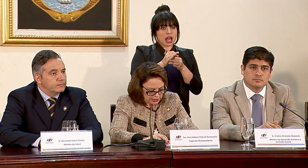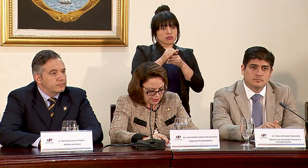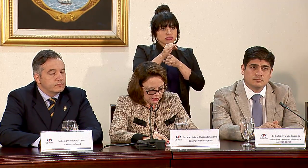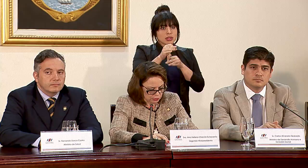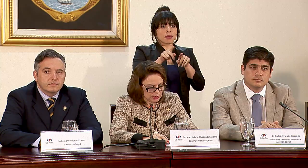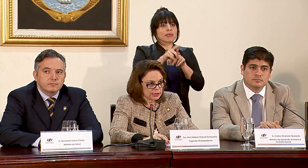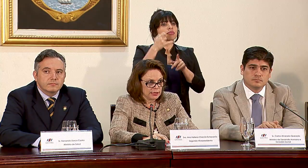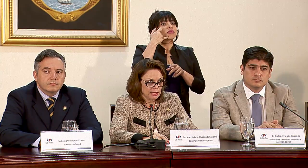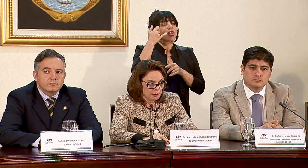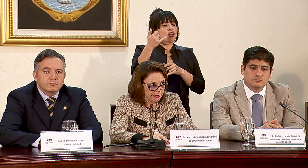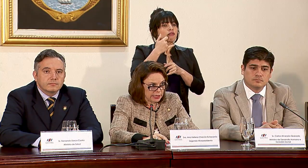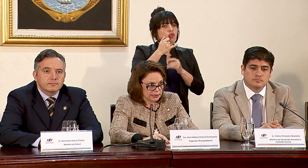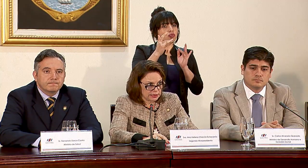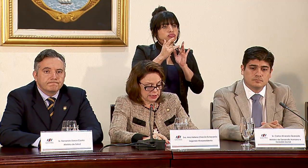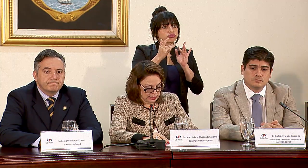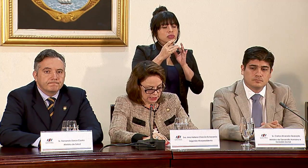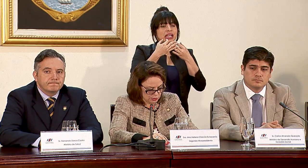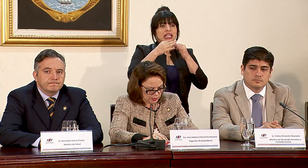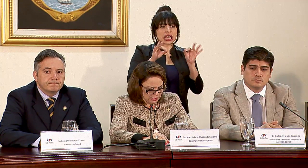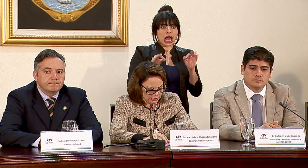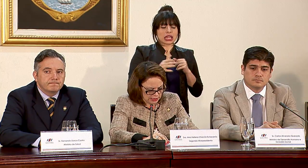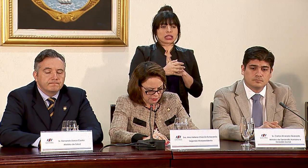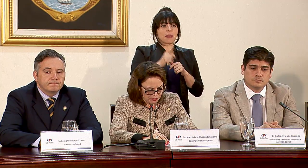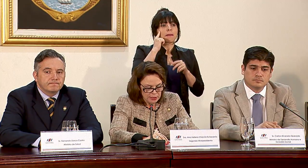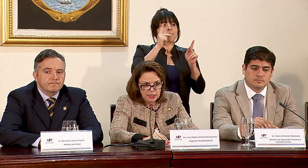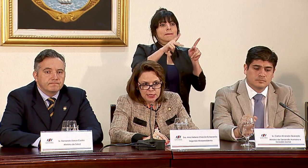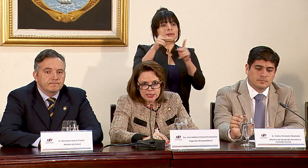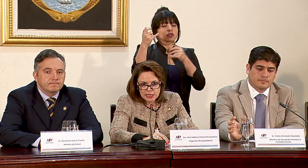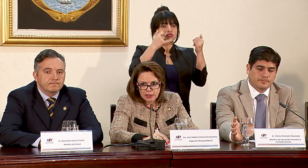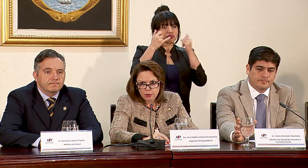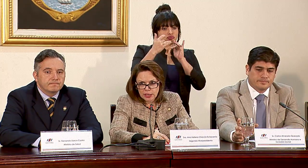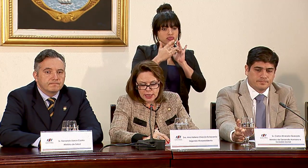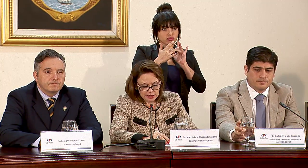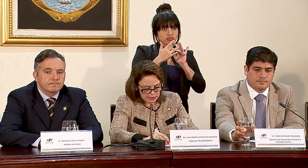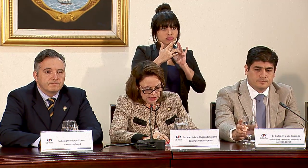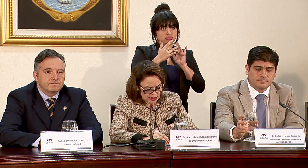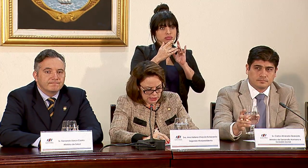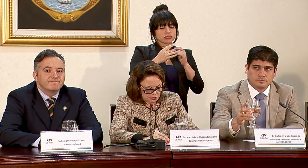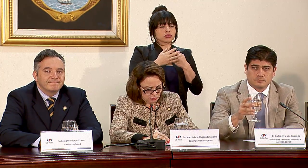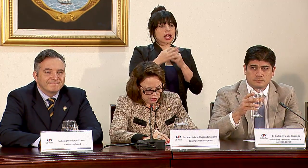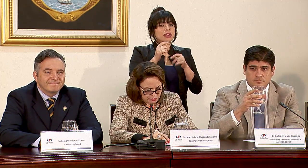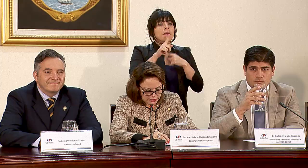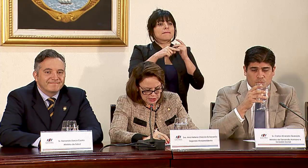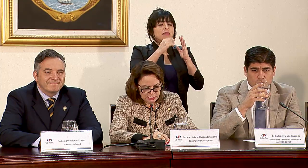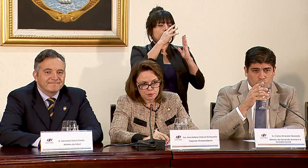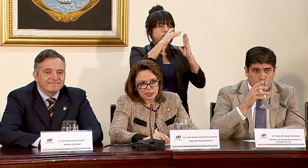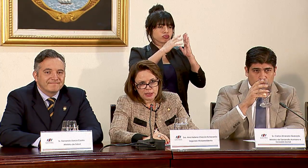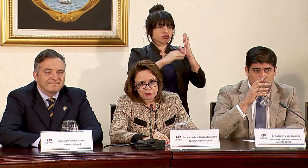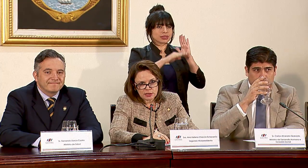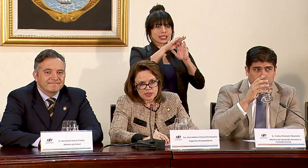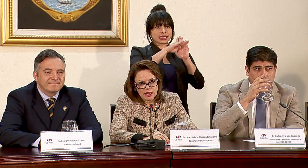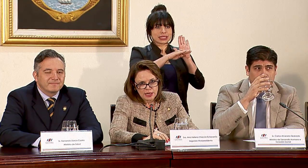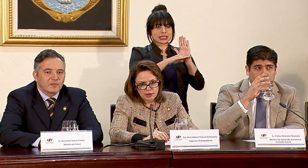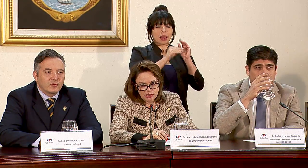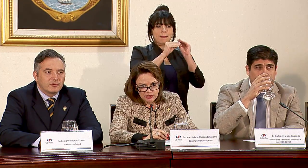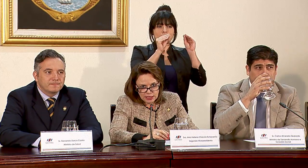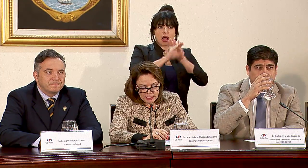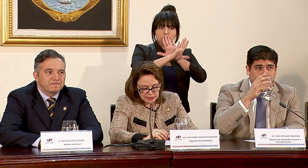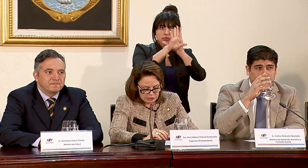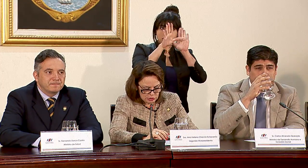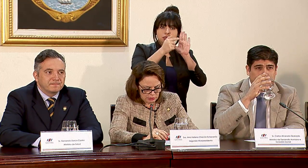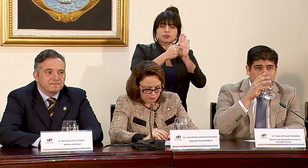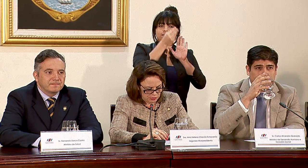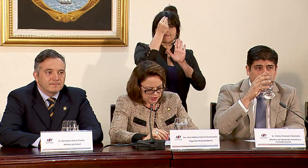telefónica, gratuita, para atender a la ciudadanía y se elaborarán listas mucho más transparentes que